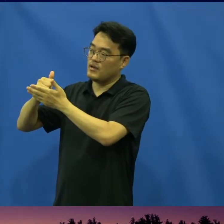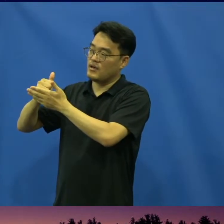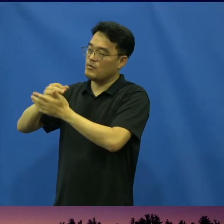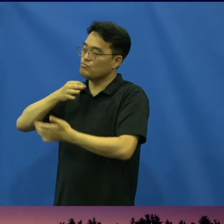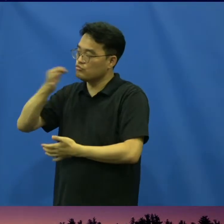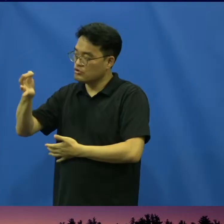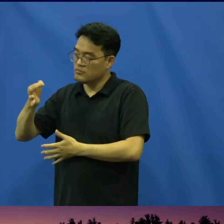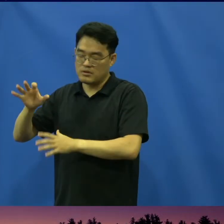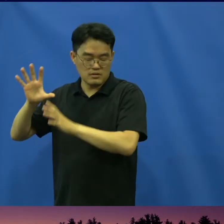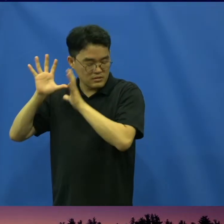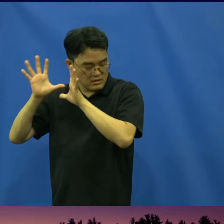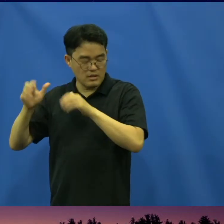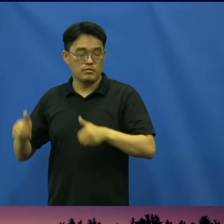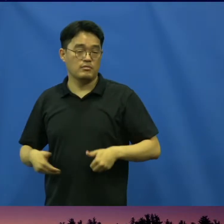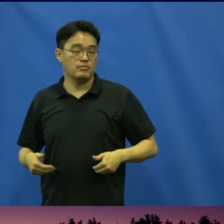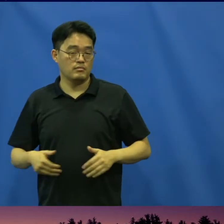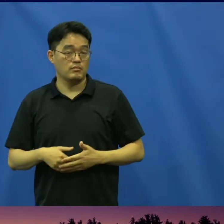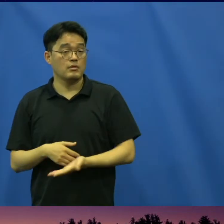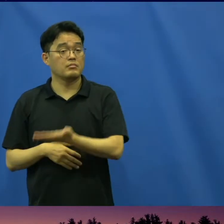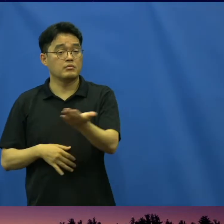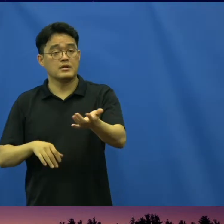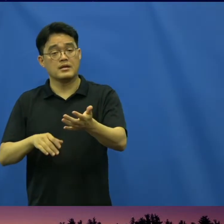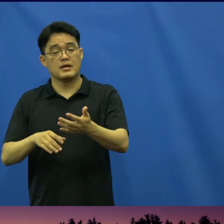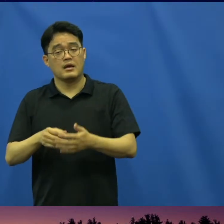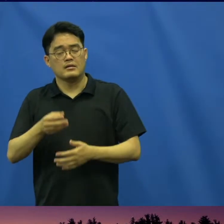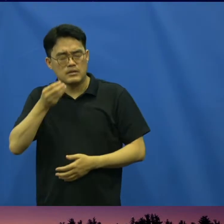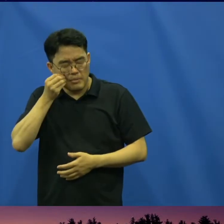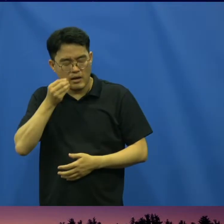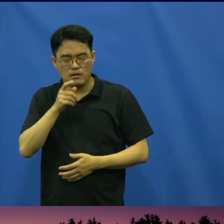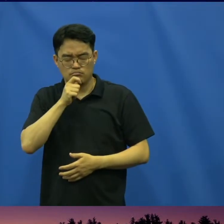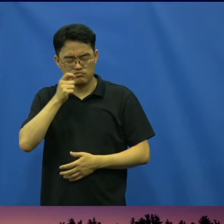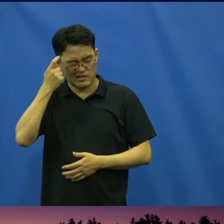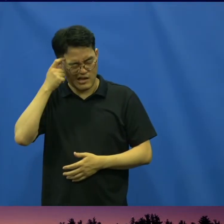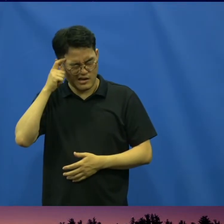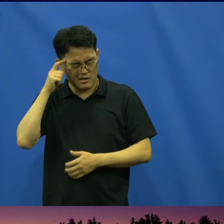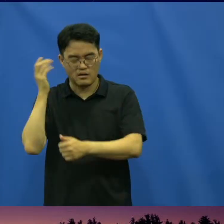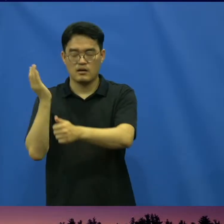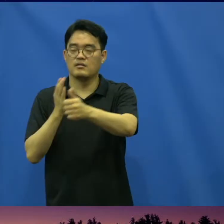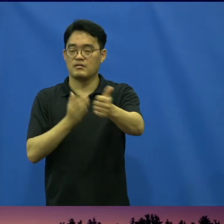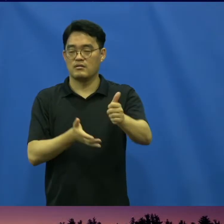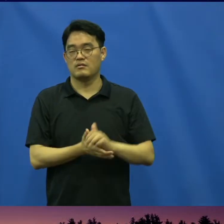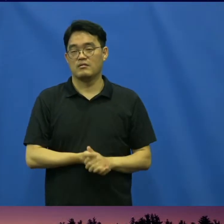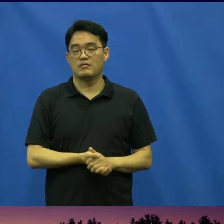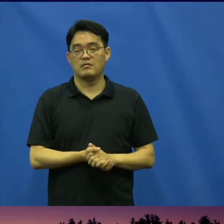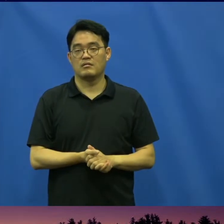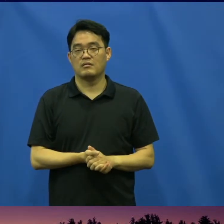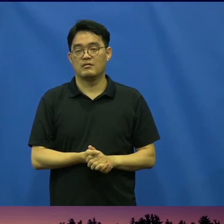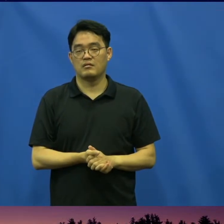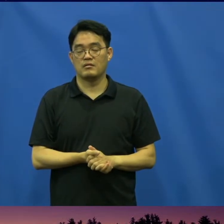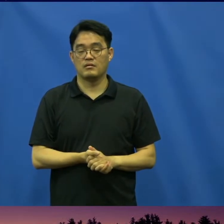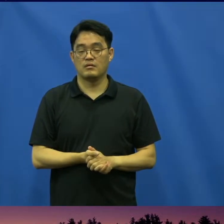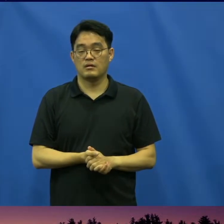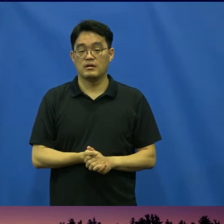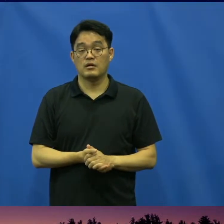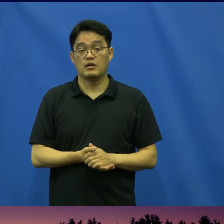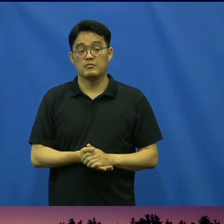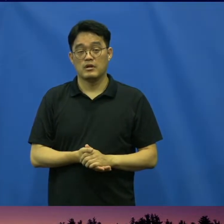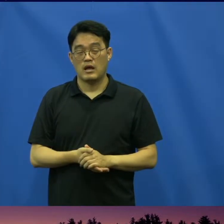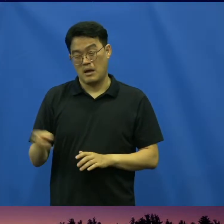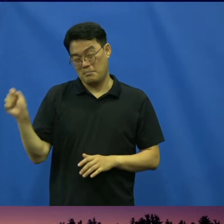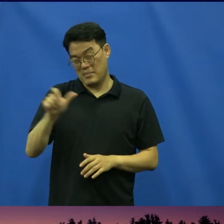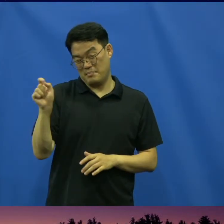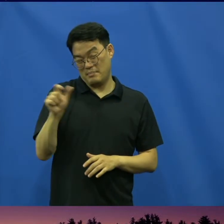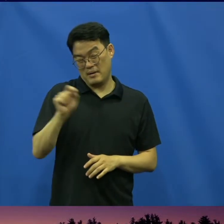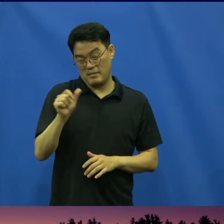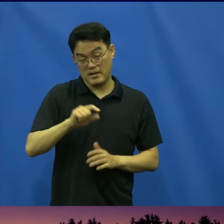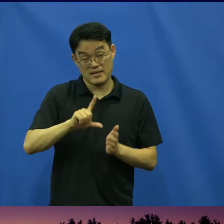묵상 훈련을 하세요. 막 죽도록 하는 게 아니고 멈추는 훈련을 하세요.